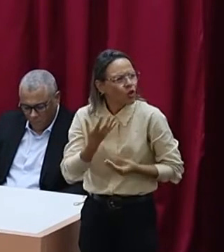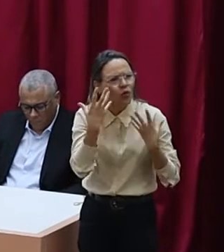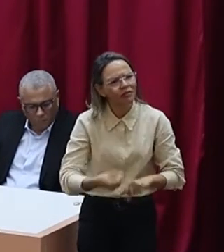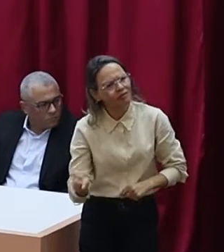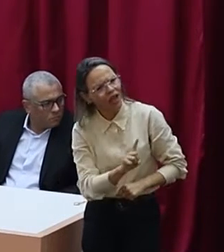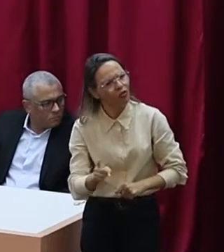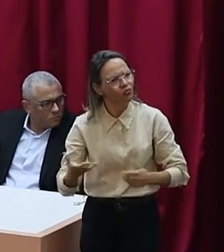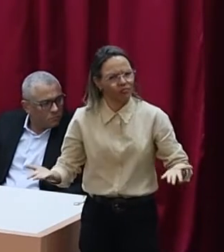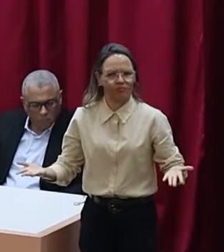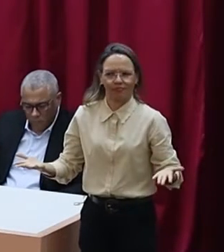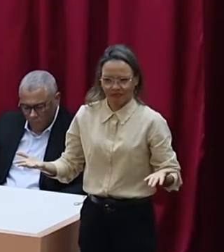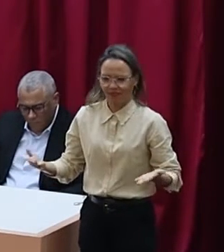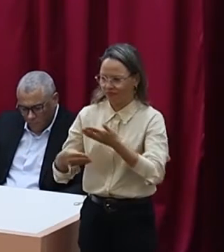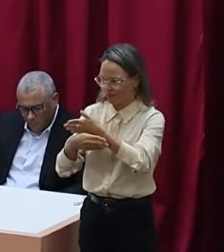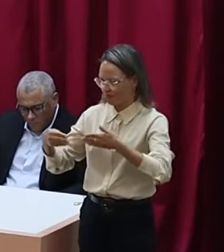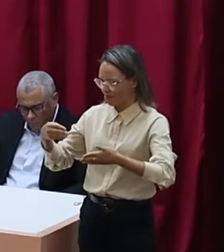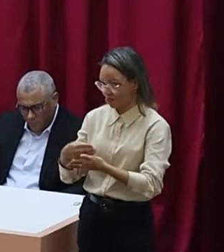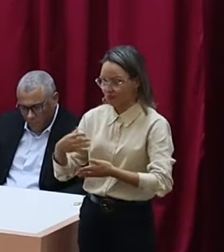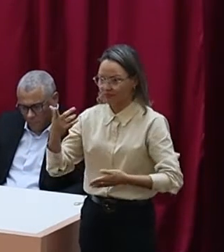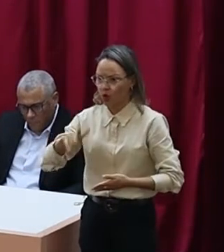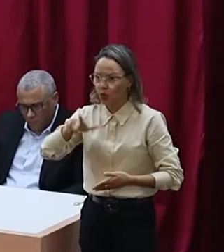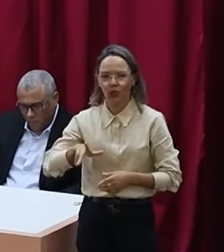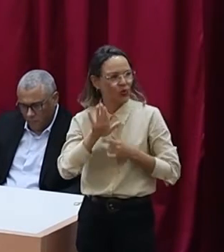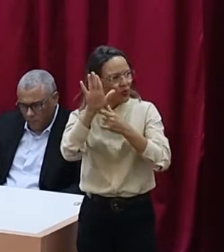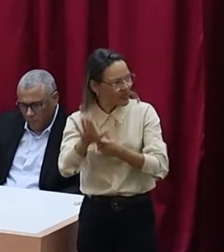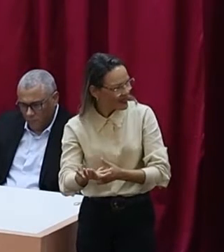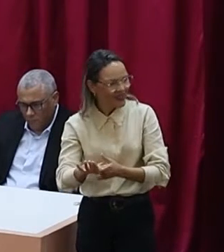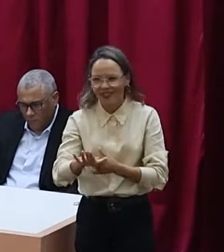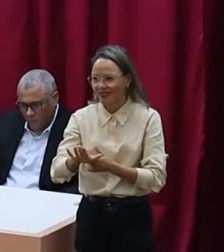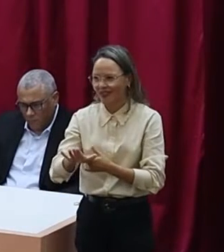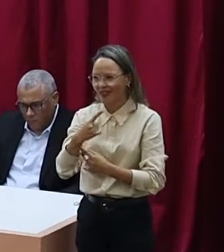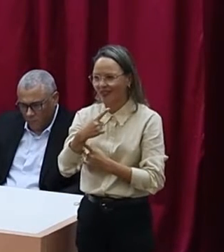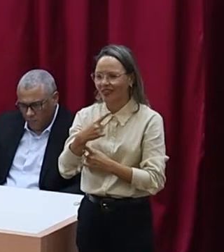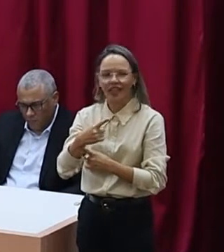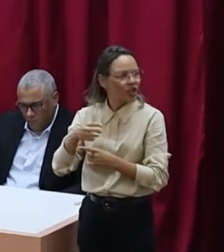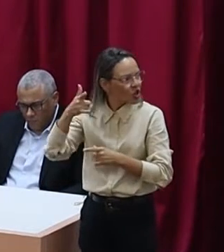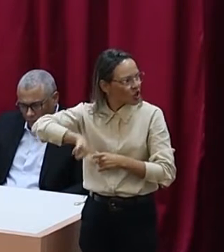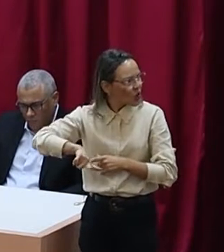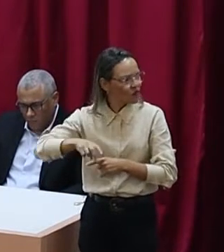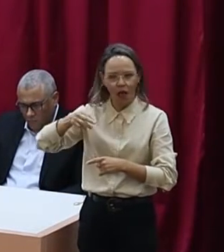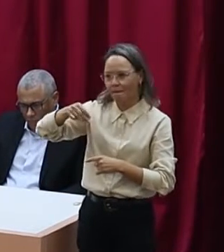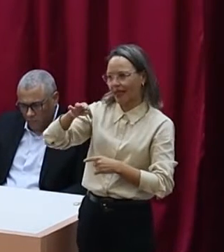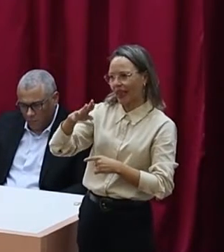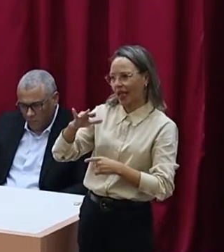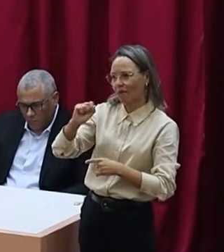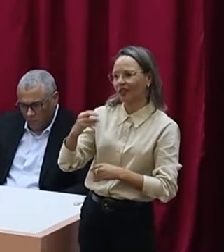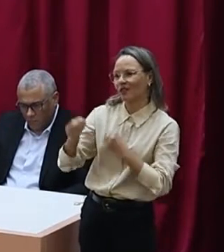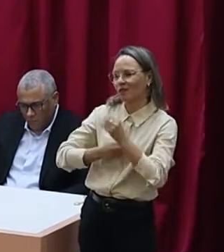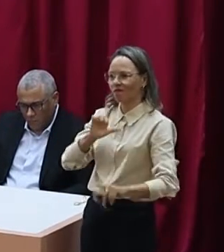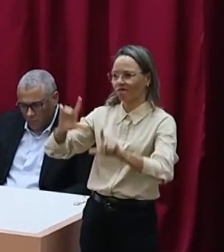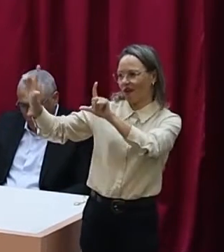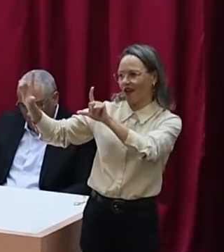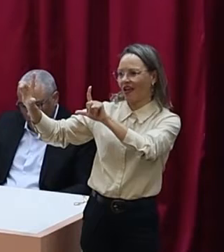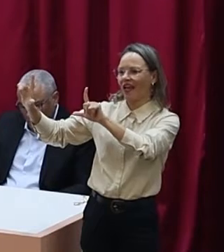Pode passar para o próximo slide. Bom, e aí é interessante como esse enunciado reaparece, né? A metalepse aí acontece, né, com os